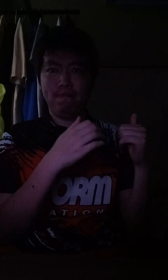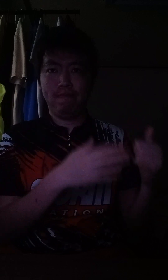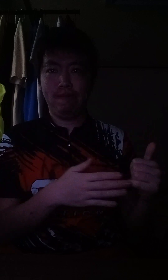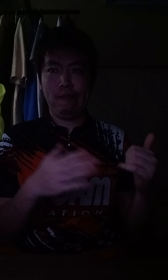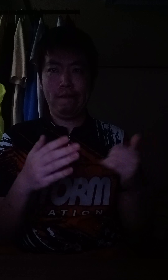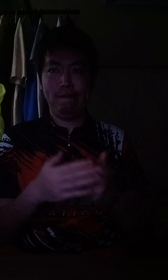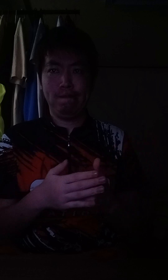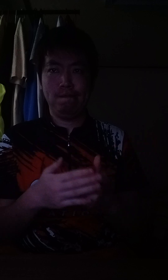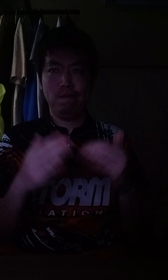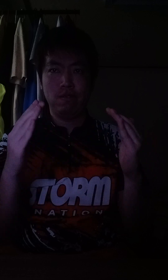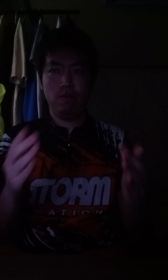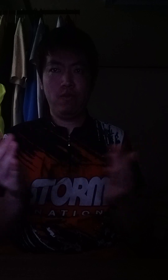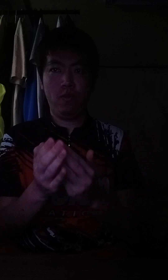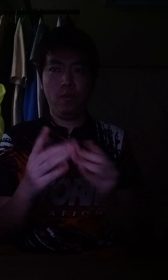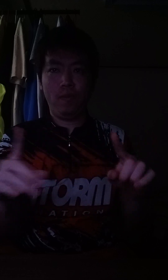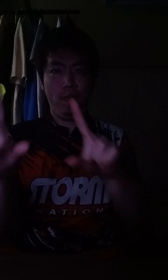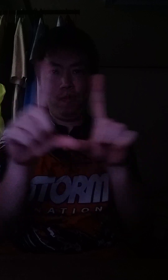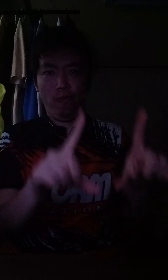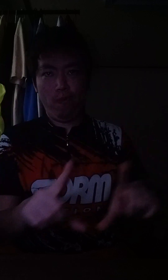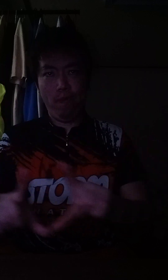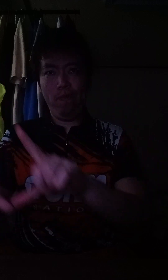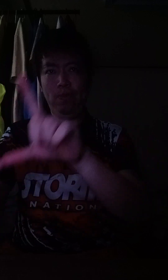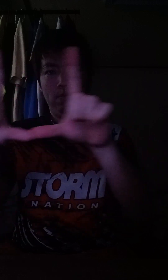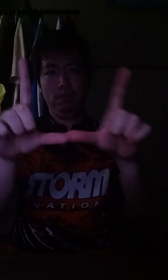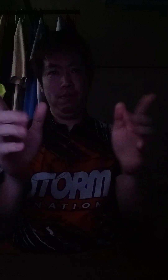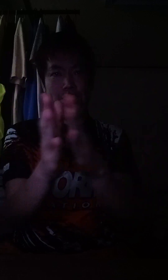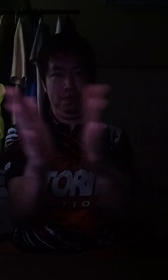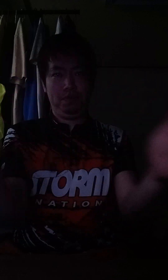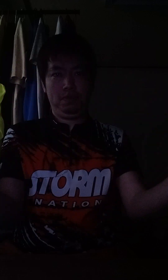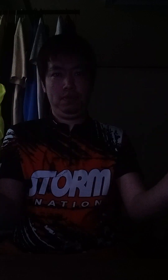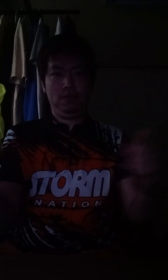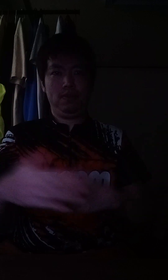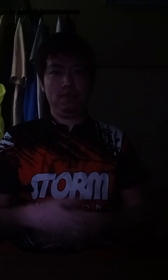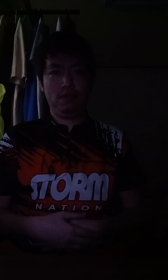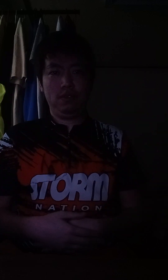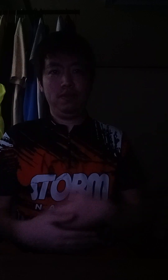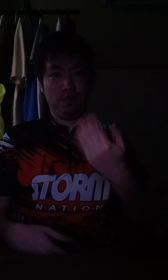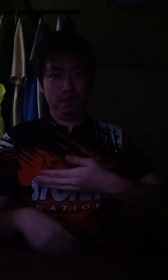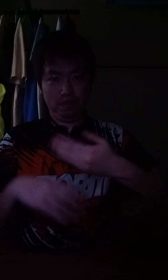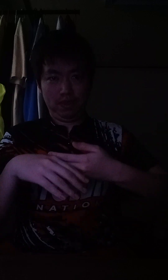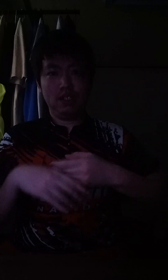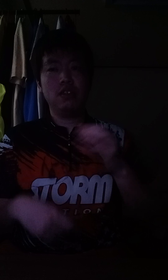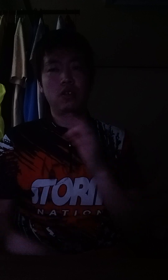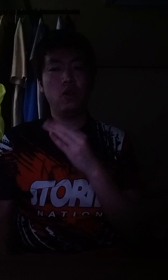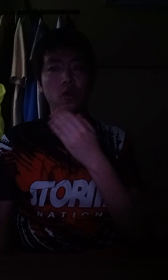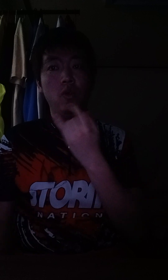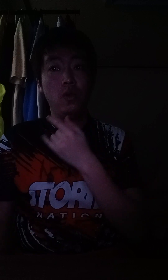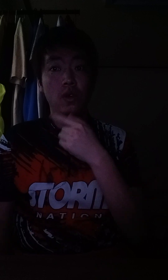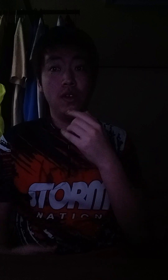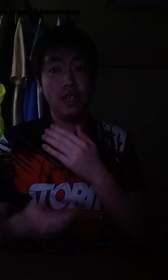덕분에 일반 병실 생활을 하게 됐습니다. 좀 괜찮아요. 괜찮아요?